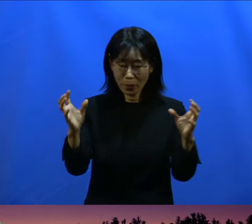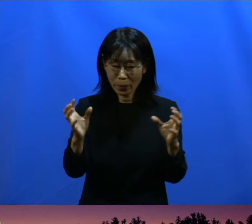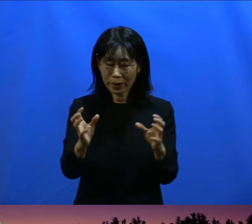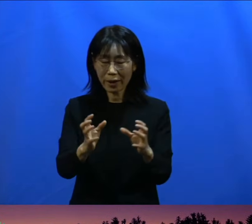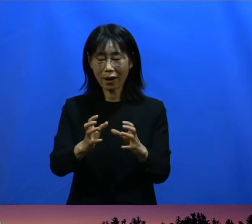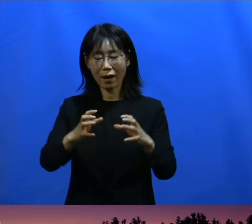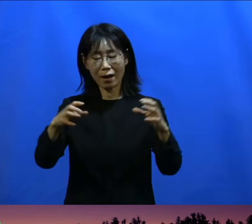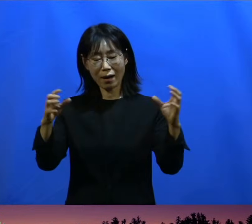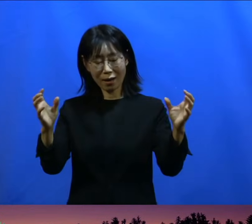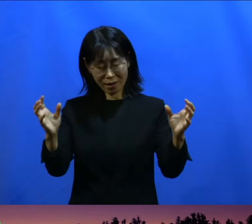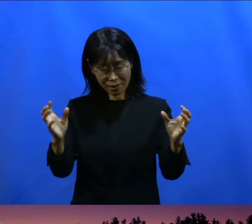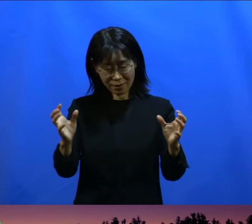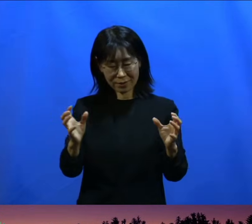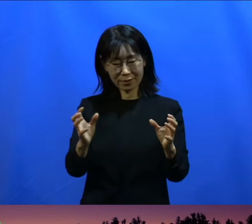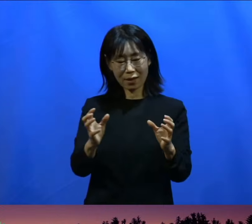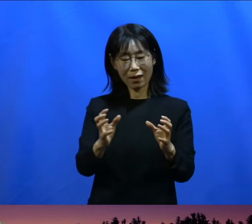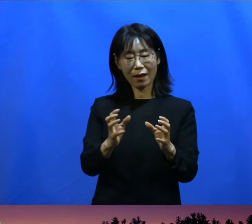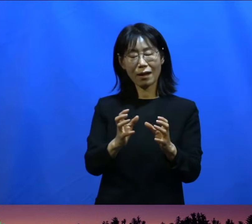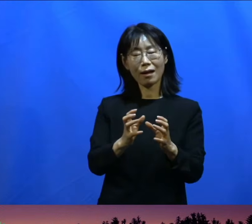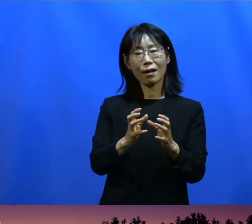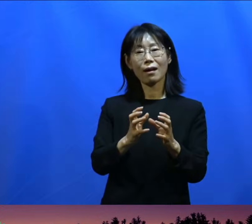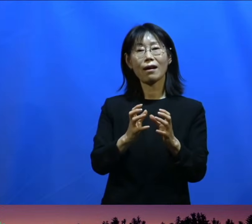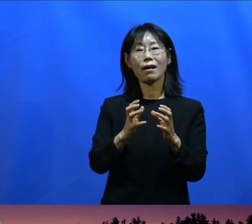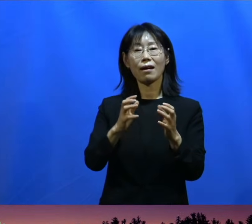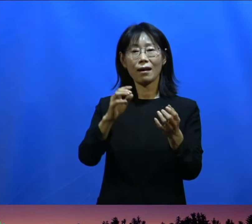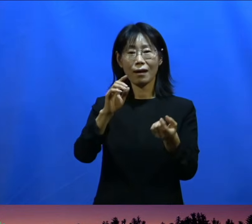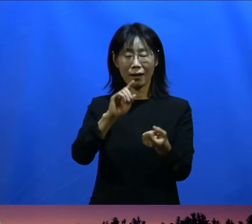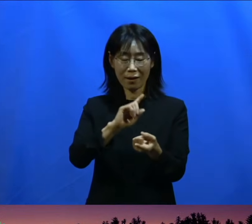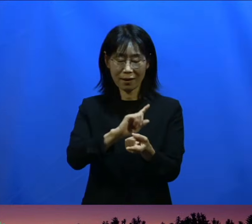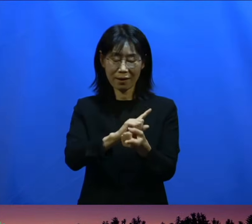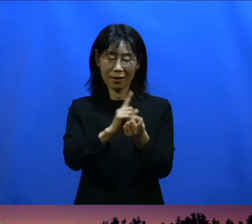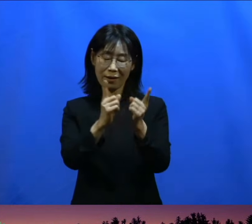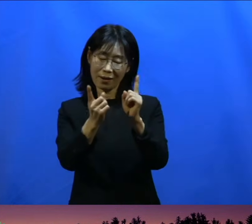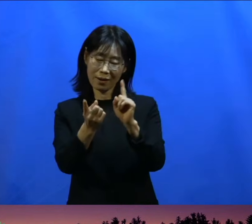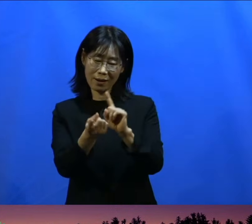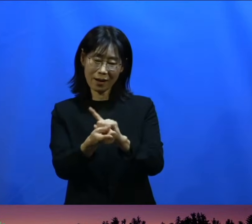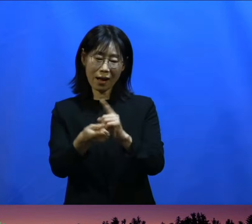천사들이 모여서